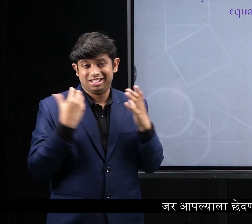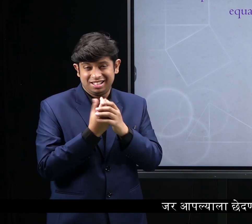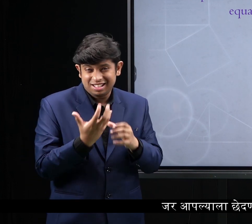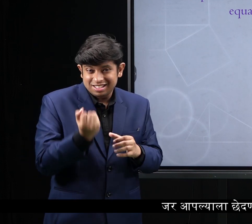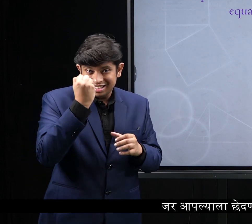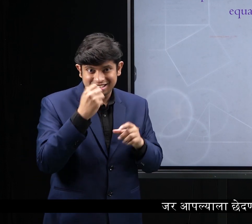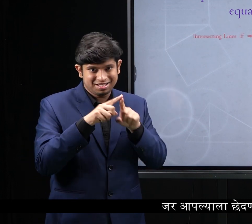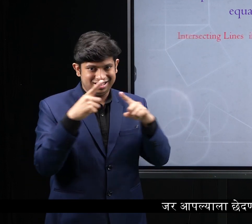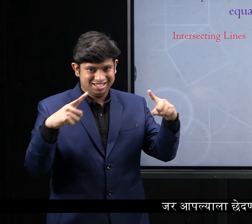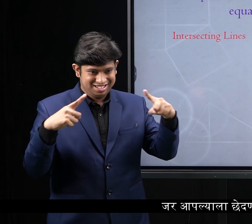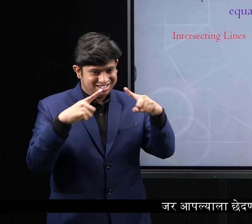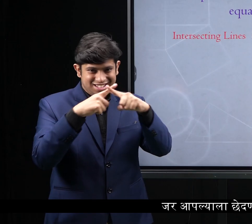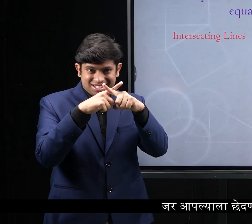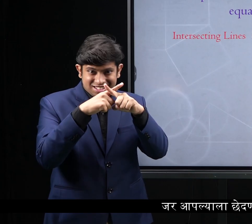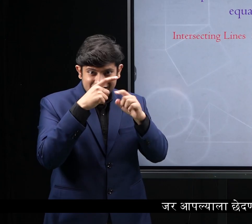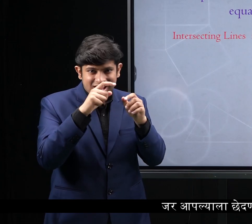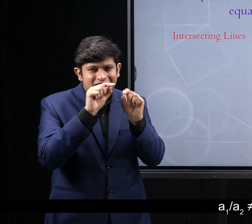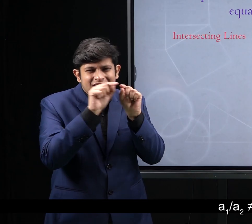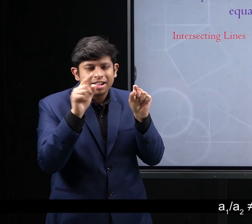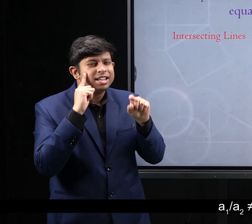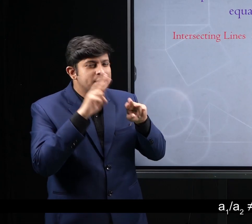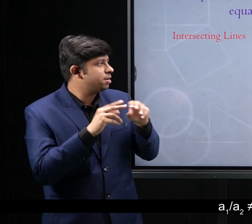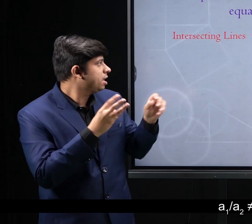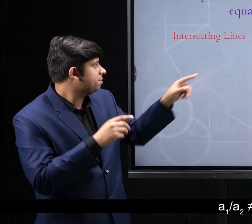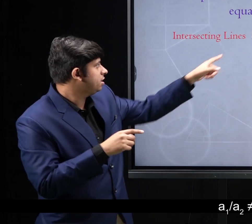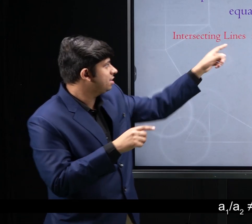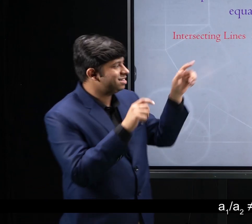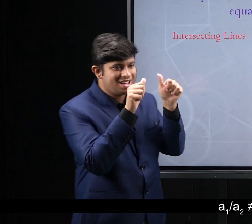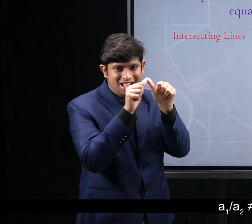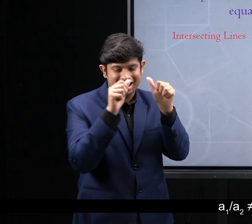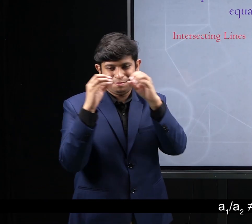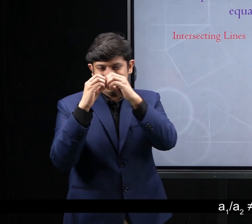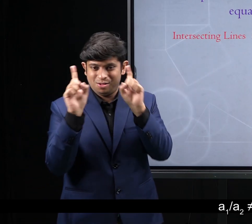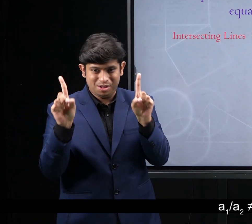जर आपल्याला छेदणाऱ्या रेषा मिळतात a1/a2 equals b1/b2.